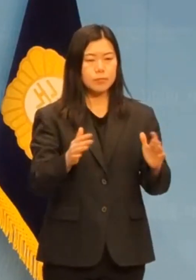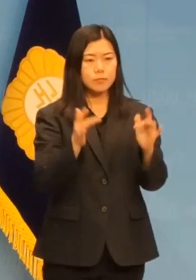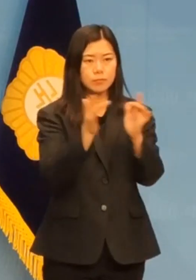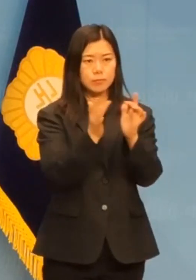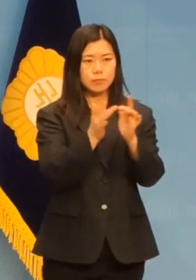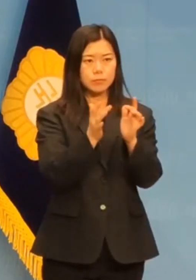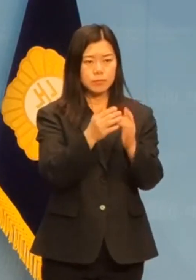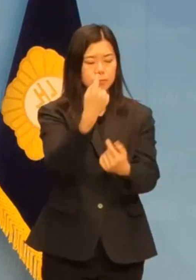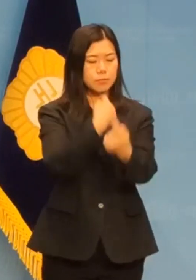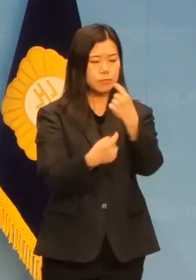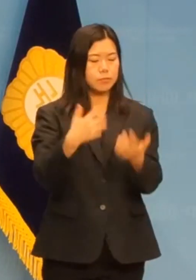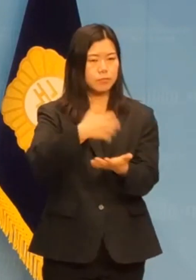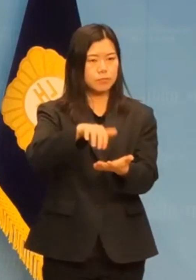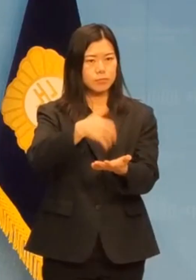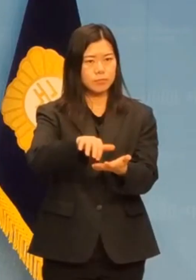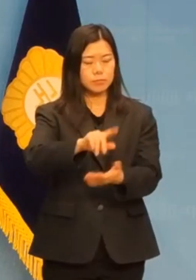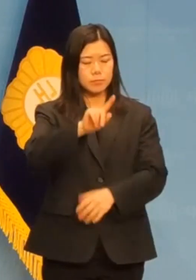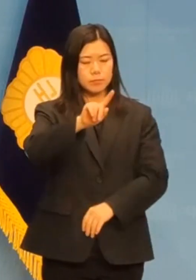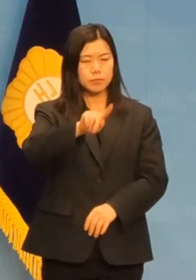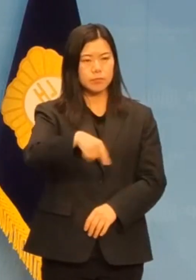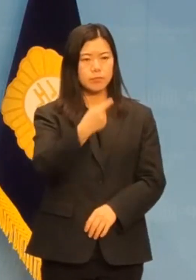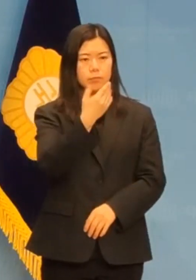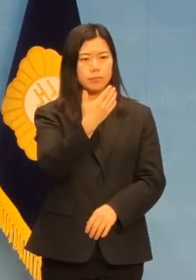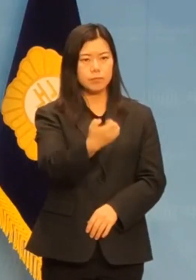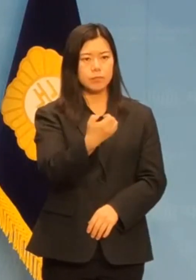제보 건수는 총